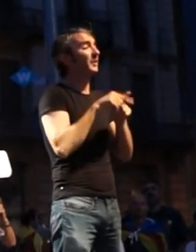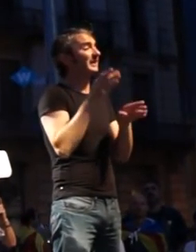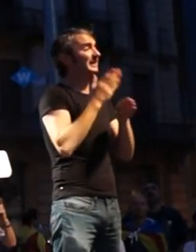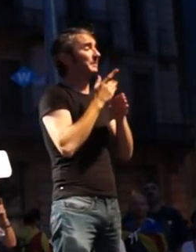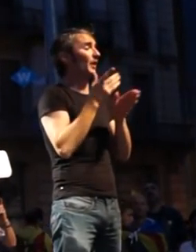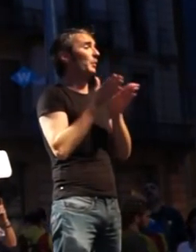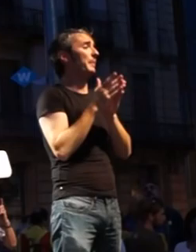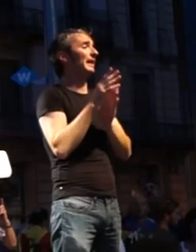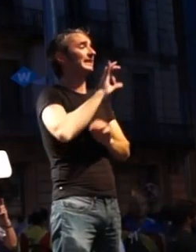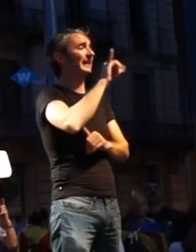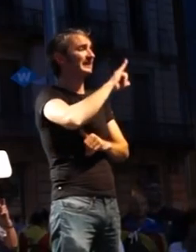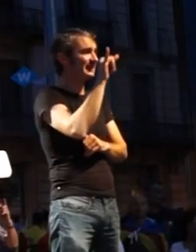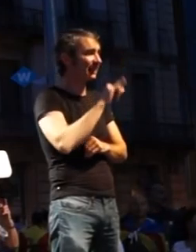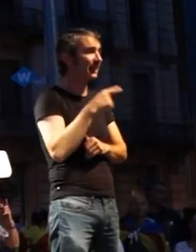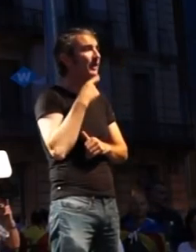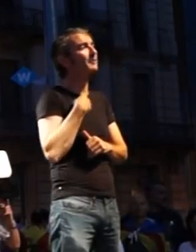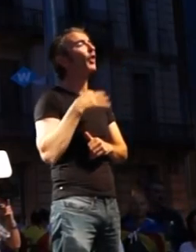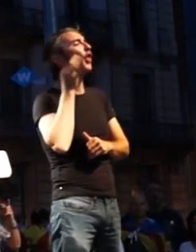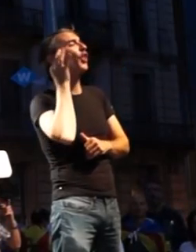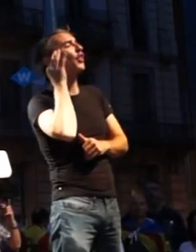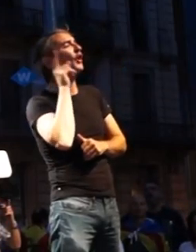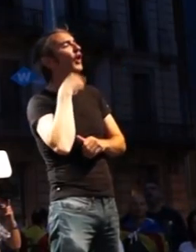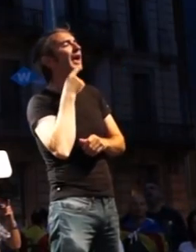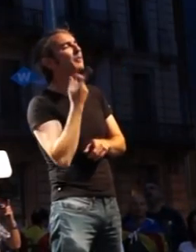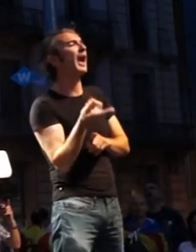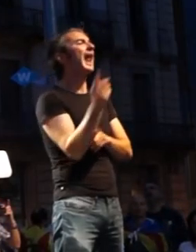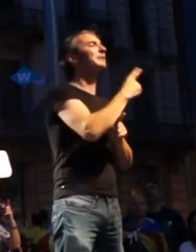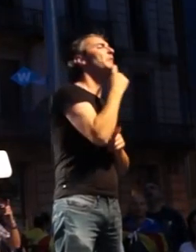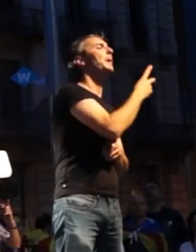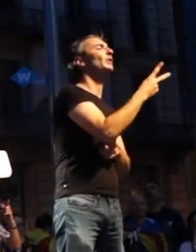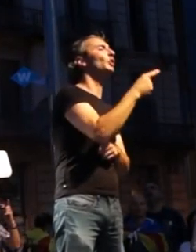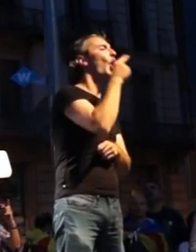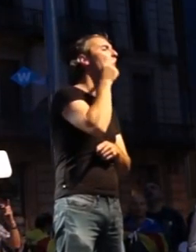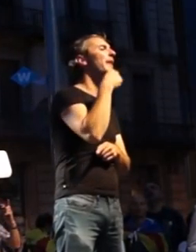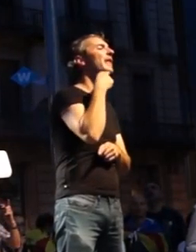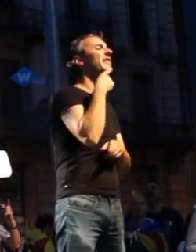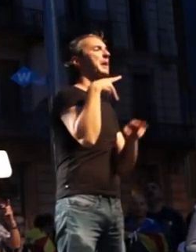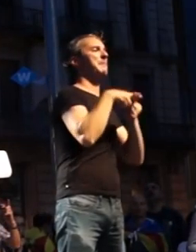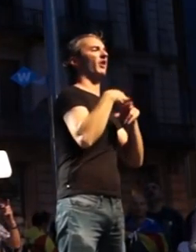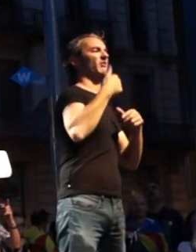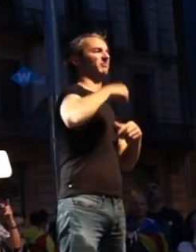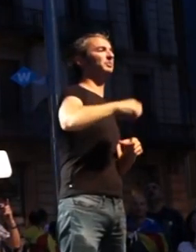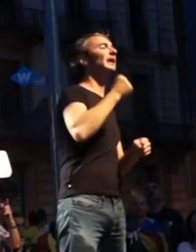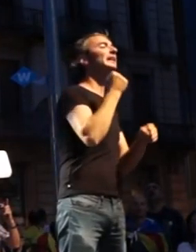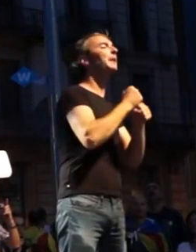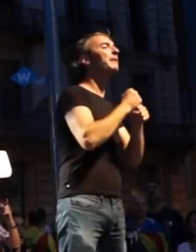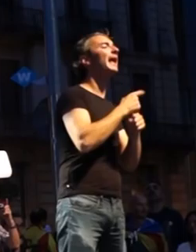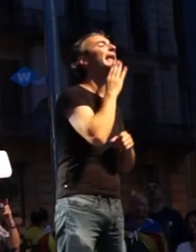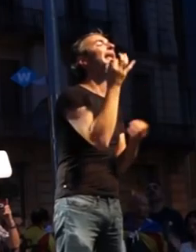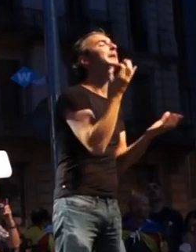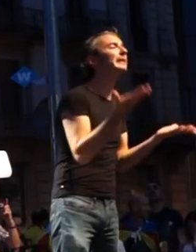Rubén Sánchez, en comptes de ser dones, fossin 22 els banquers assassinats als Països Catalans en un any.